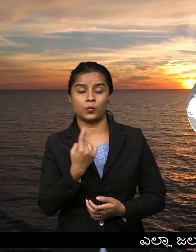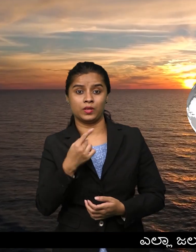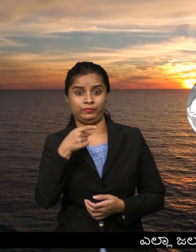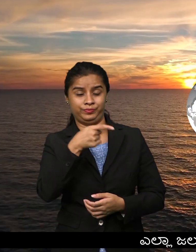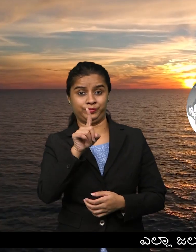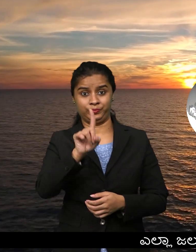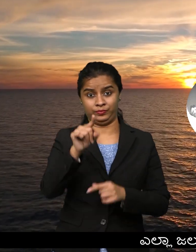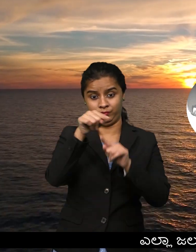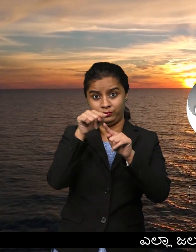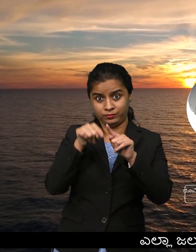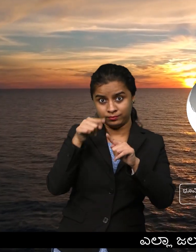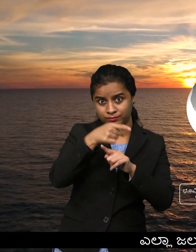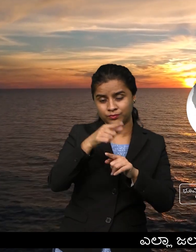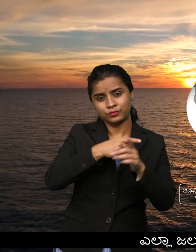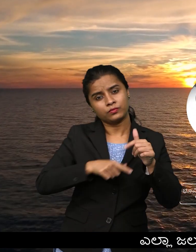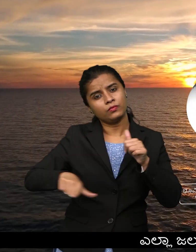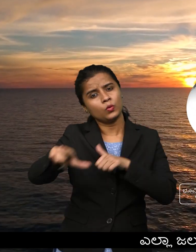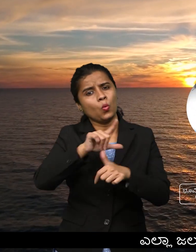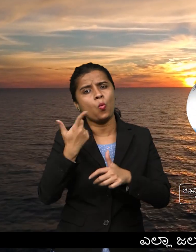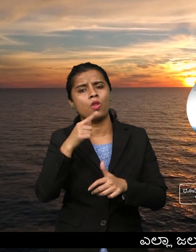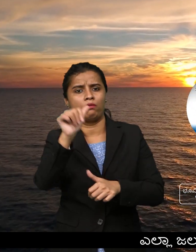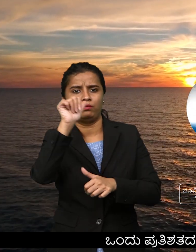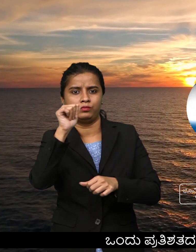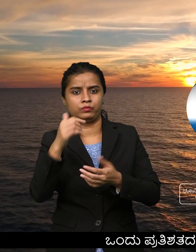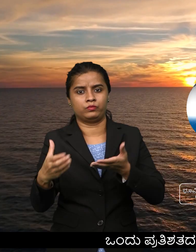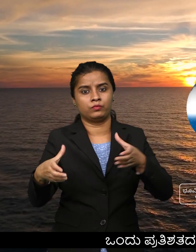ಎಲ್ಲ ಜಲಸಂಪನ್ಮೂಲಗಳಲ್ಲಿ ಕೇವಲ